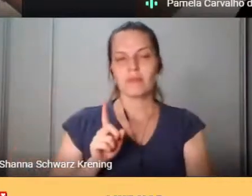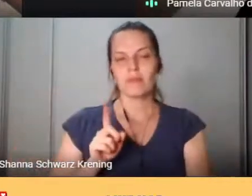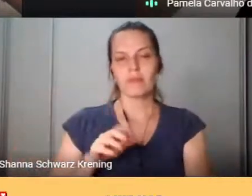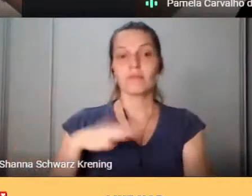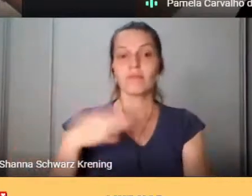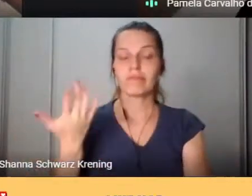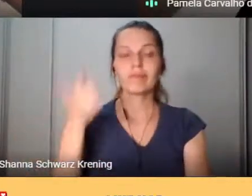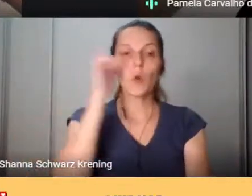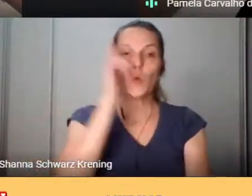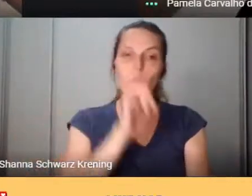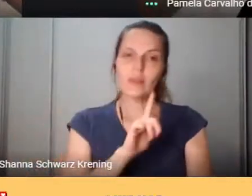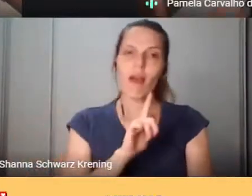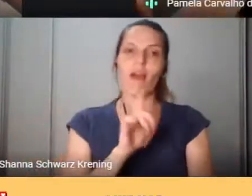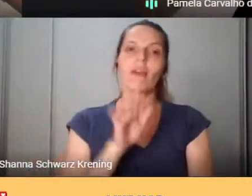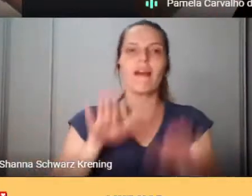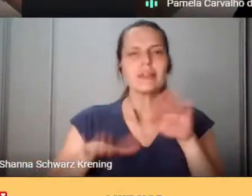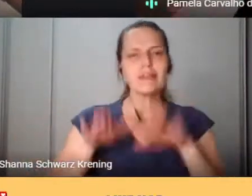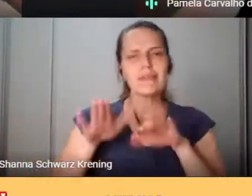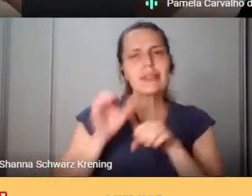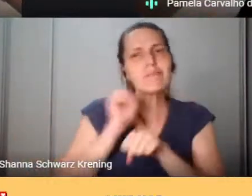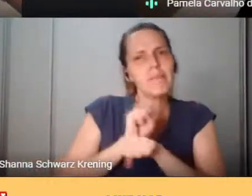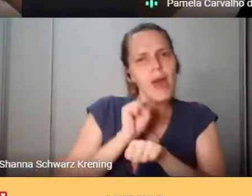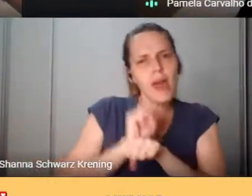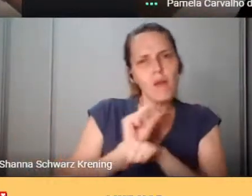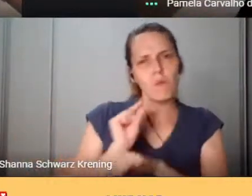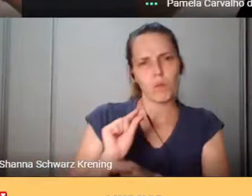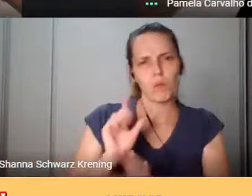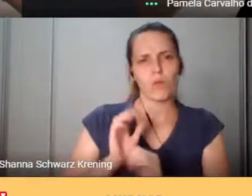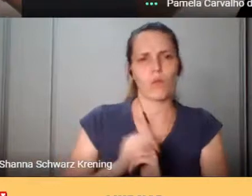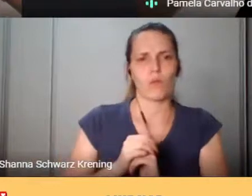um pouco, né, para receber essa